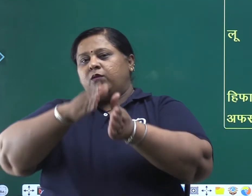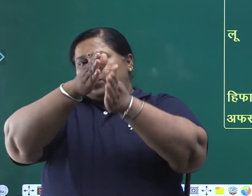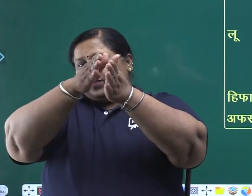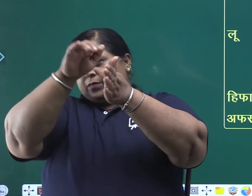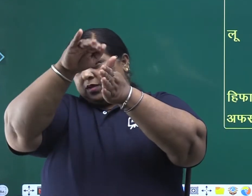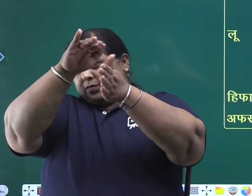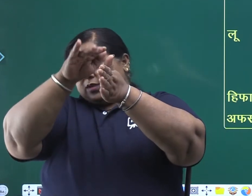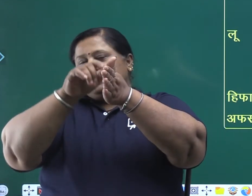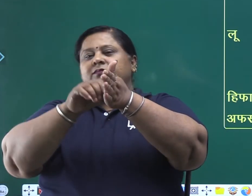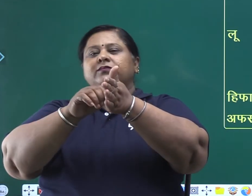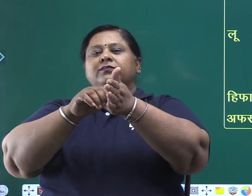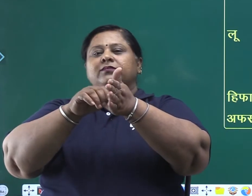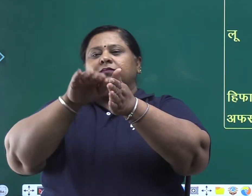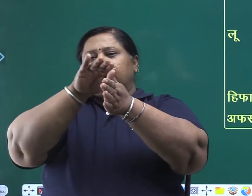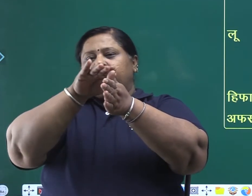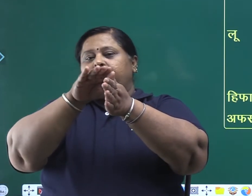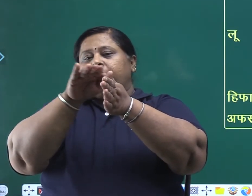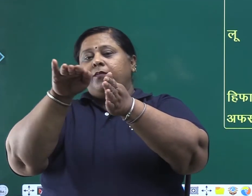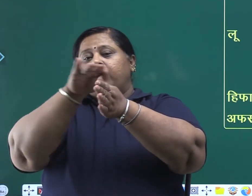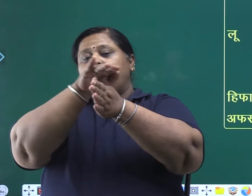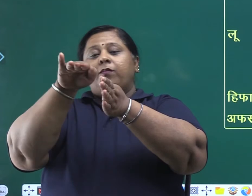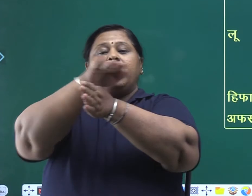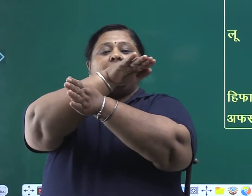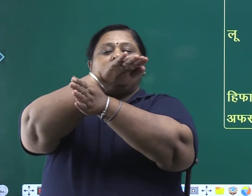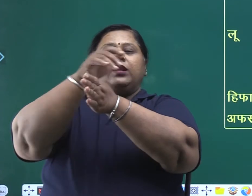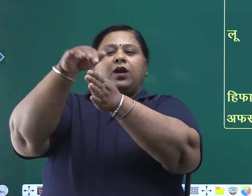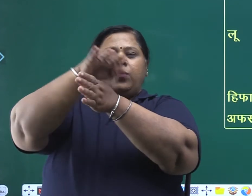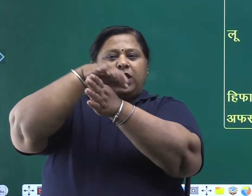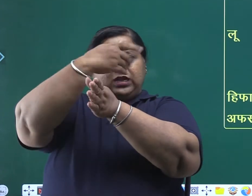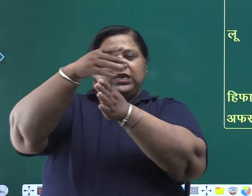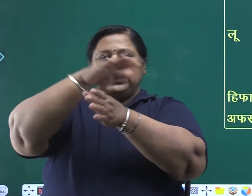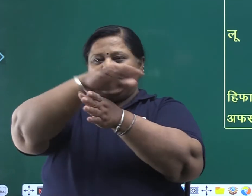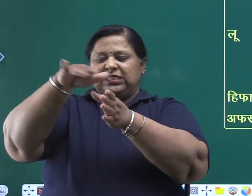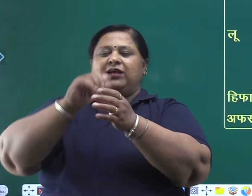ऊपरी भाग पर बाहर निकला हिस्सा।